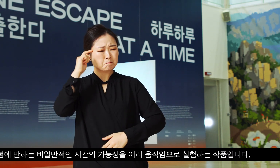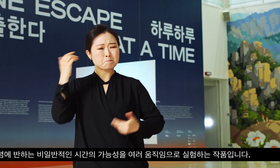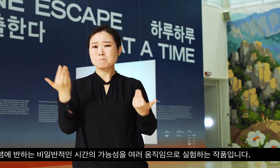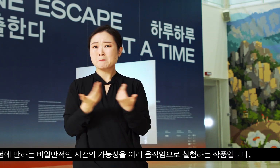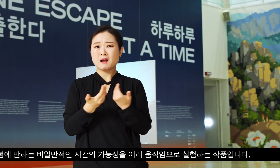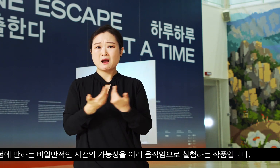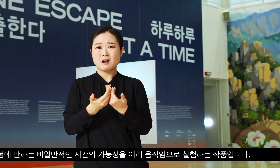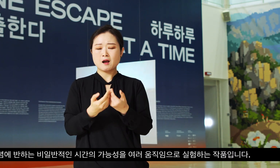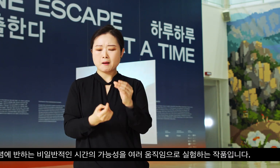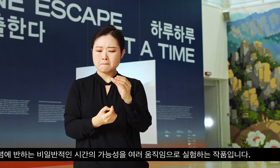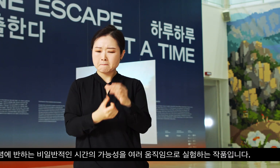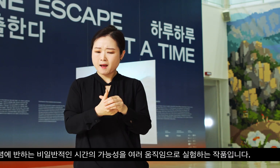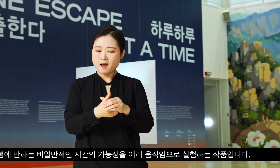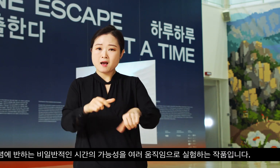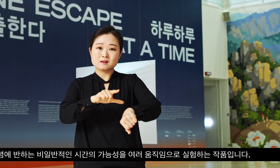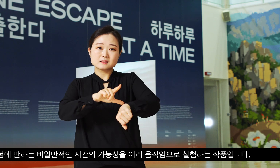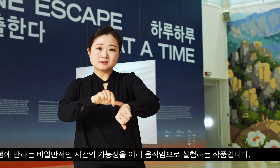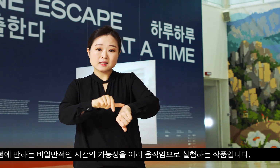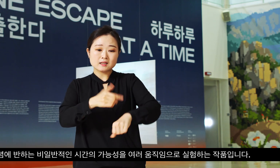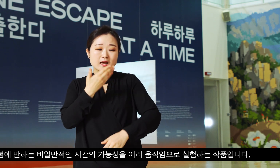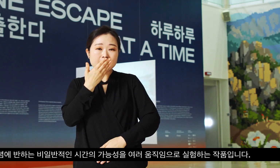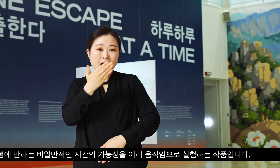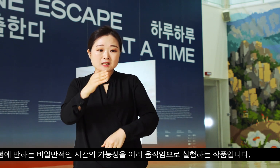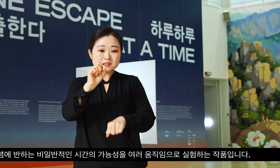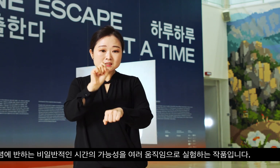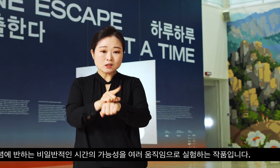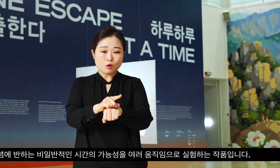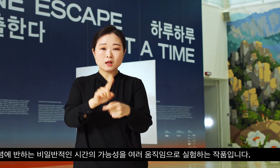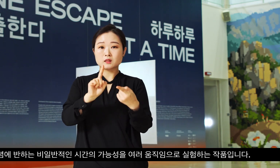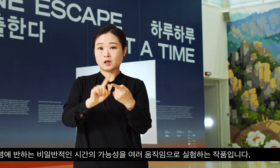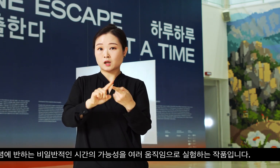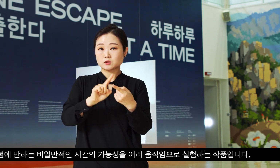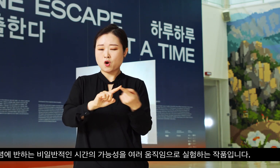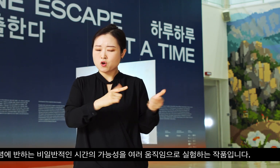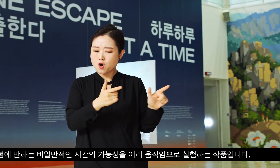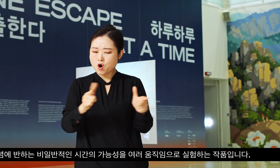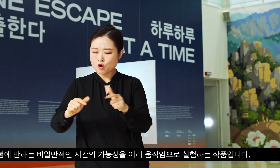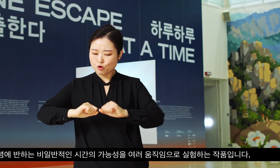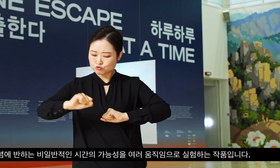비일반적인 시간의 가능성을 여러 움직임으로 실험하는 작품입니다.